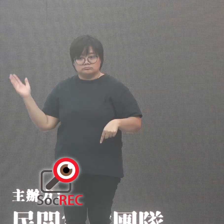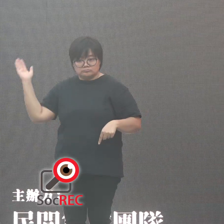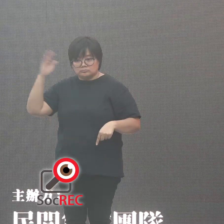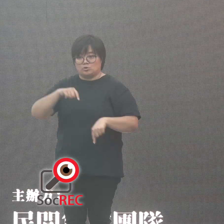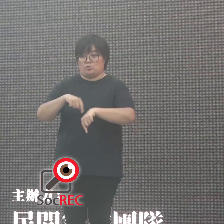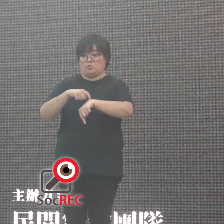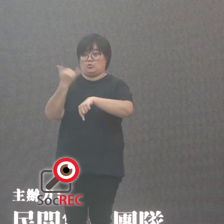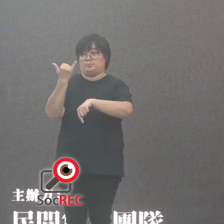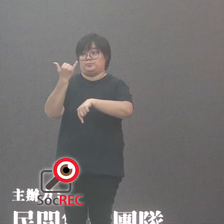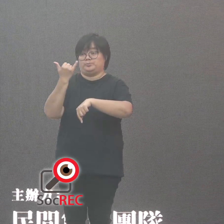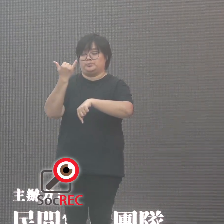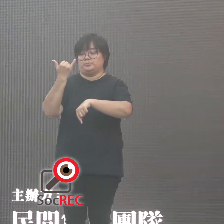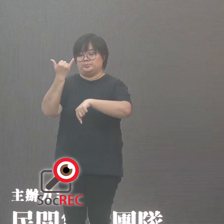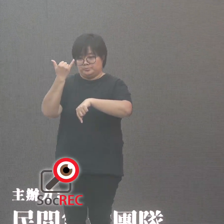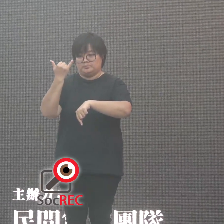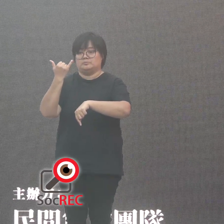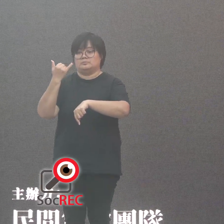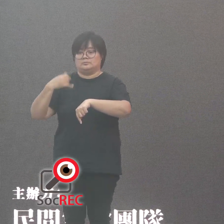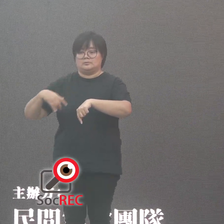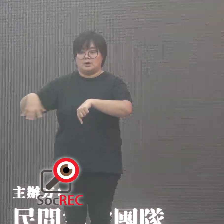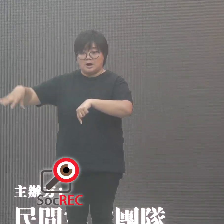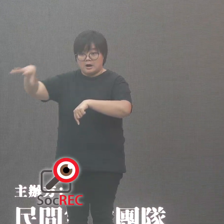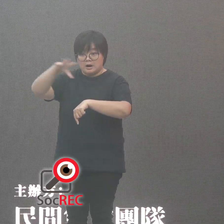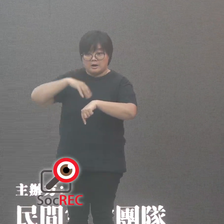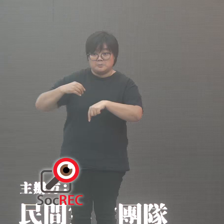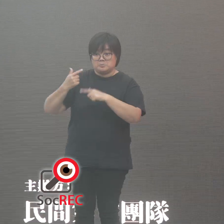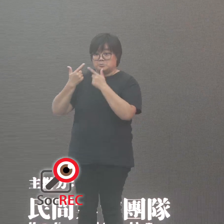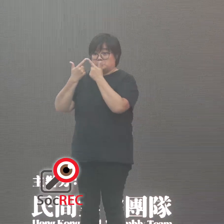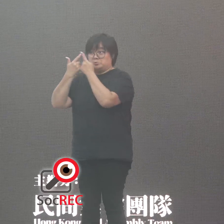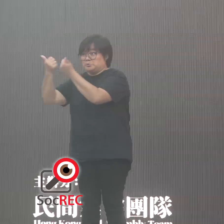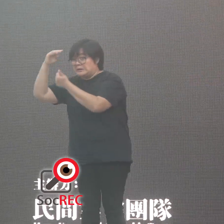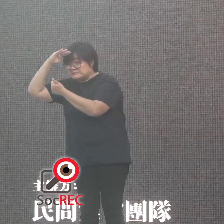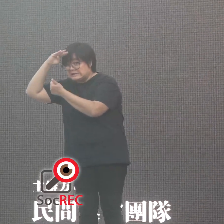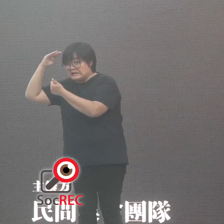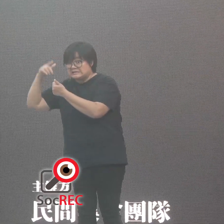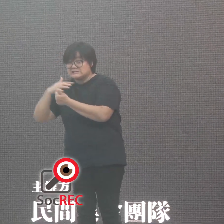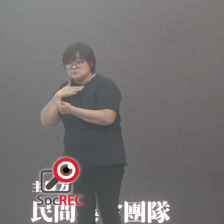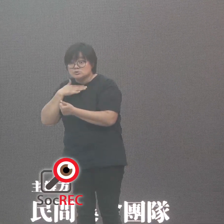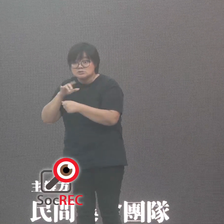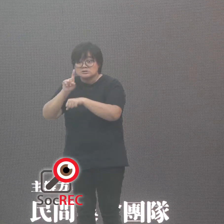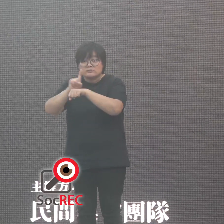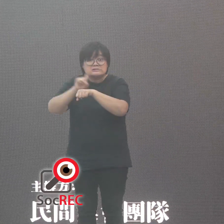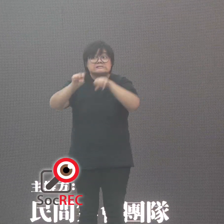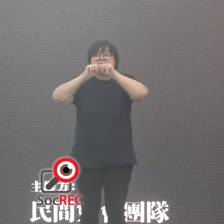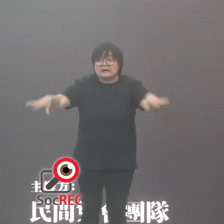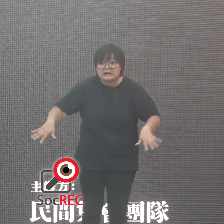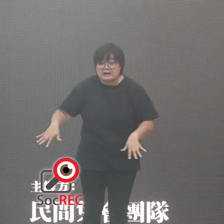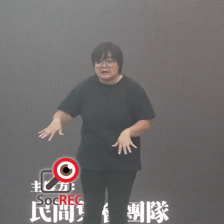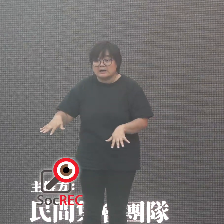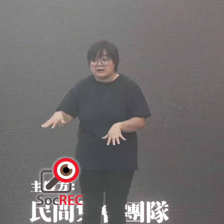可以配合下警方咁樣咧，我哋一分鐘之內即刻疏散依36000人啦，嚇、啊、做到嘅，我哋做到嘅係嘛？